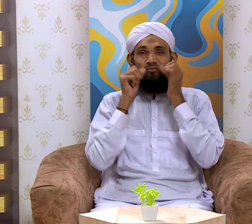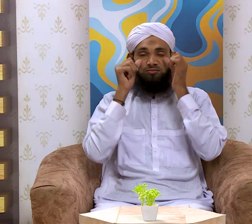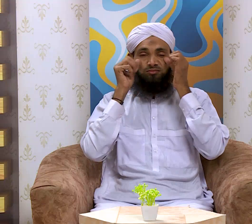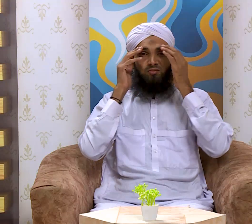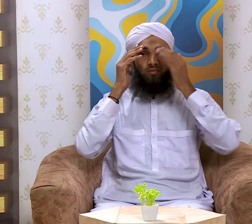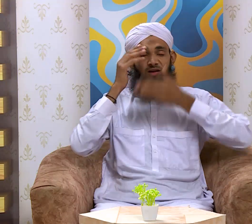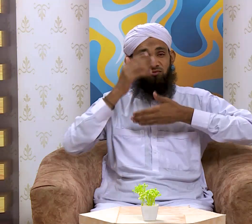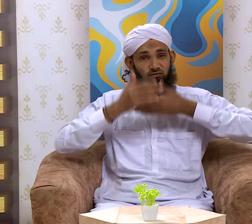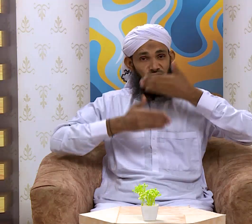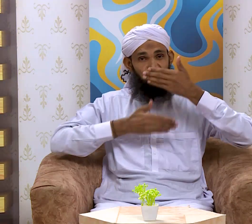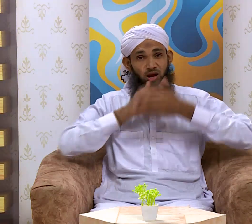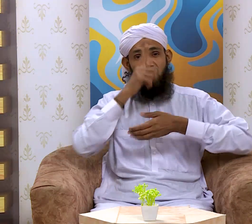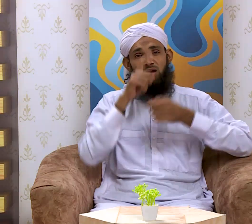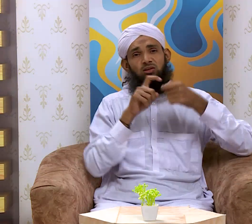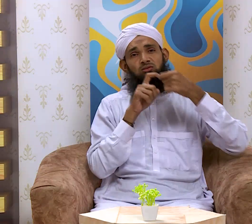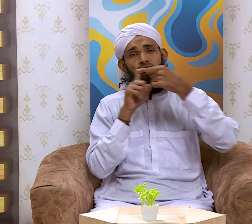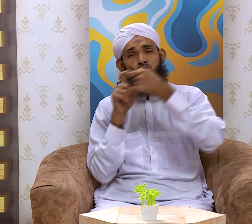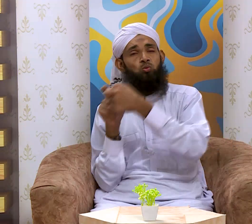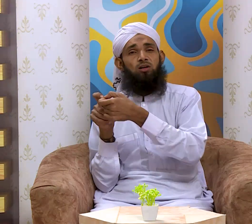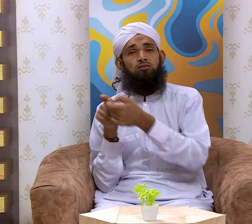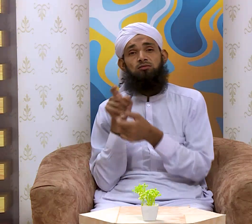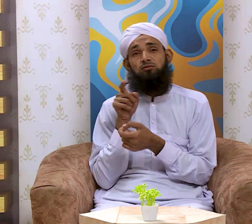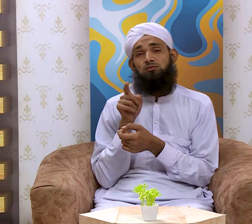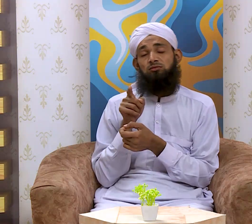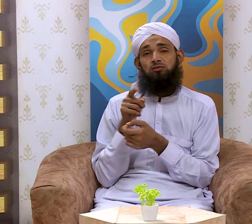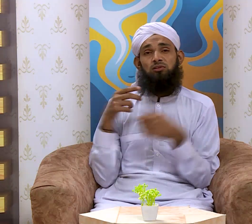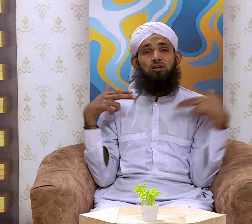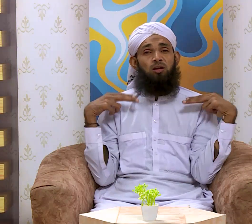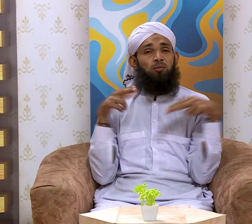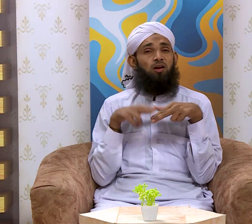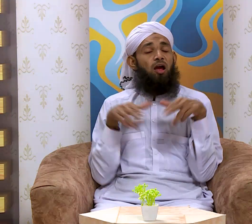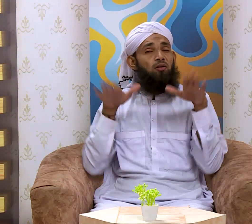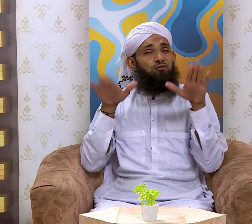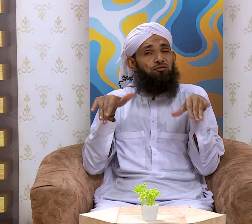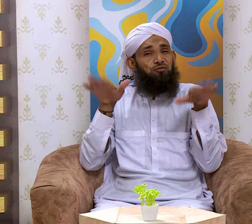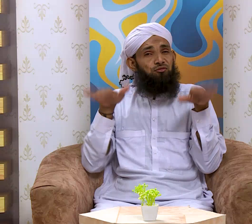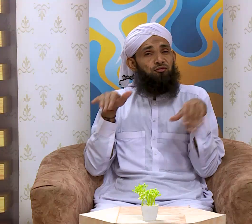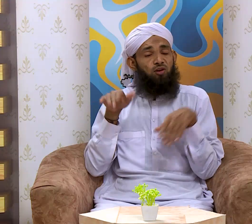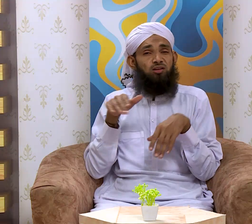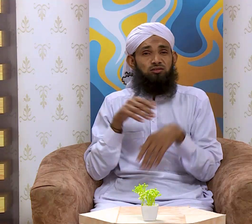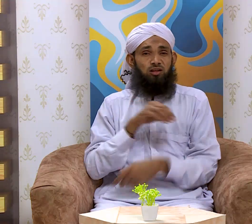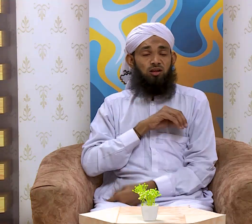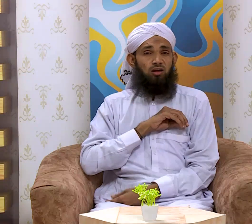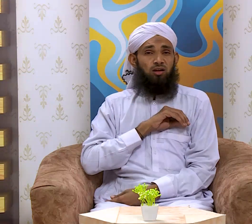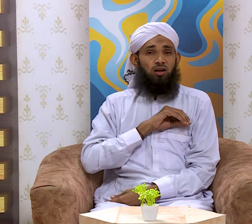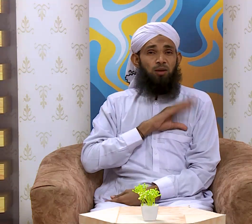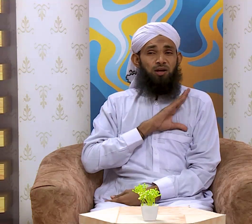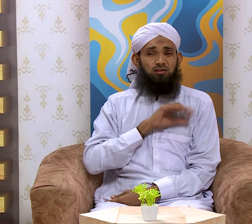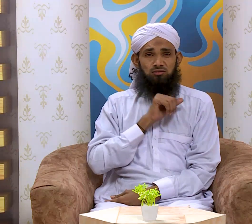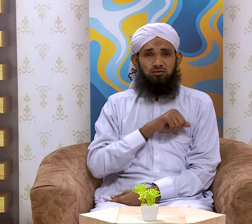نے مجھ سے پوچھا کہ مقرب فرشتے کس چیز میں جھگڑتے ہیں، یعنی وہ کون سے اعمال ہیں جنہیں لے جانے اور بارگاہ